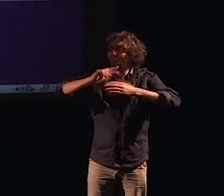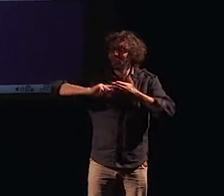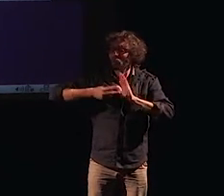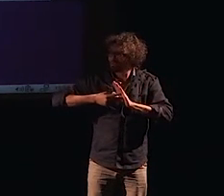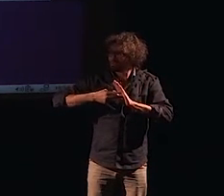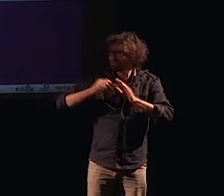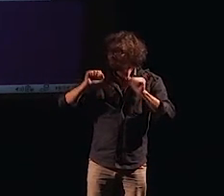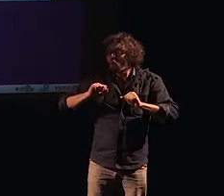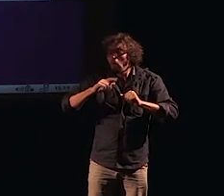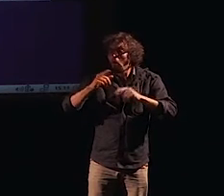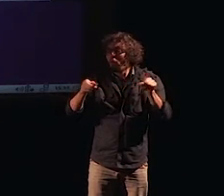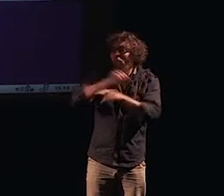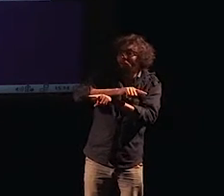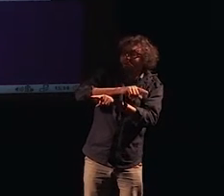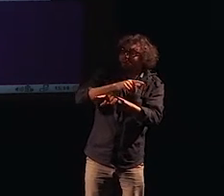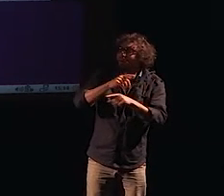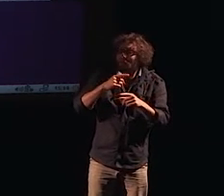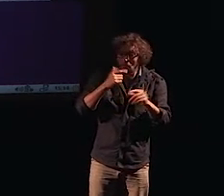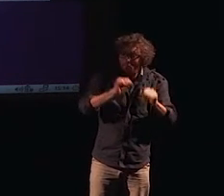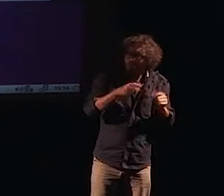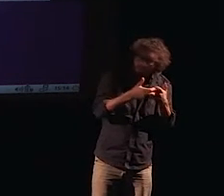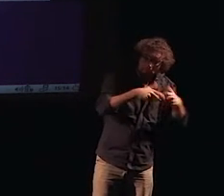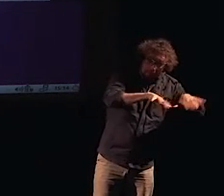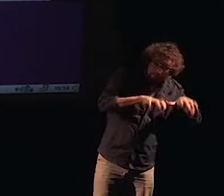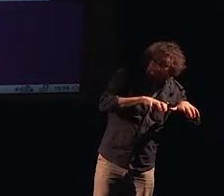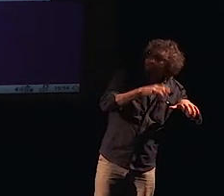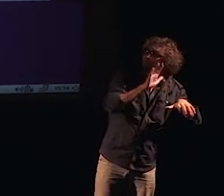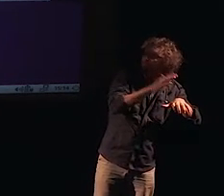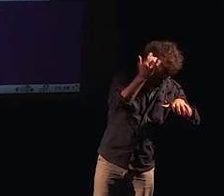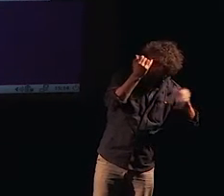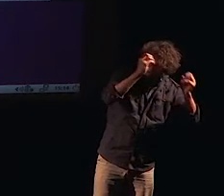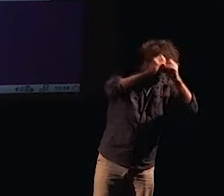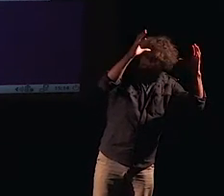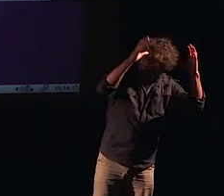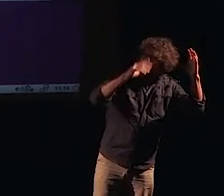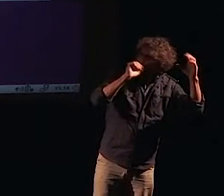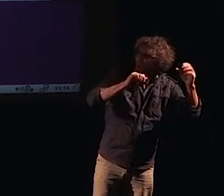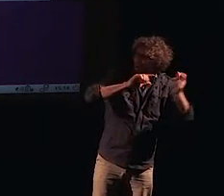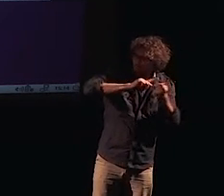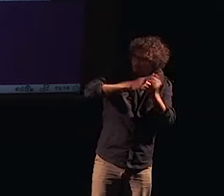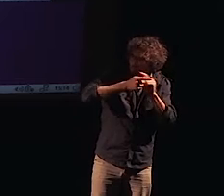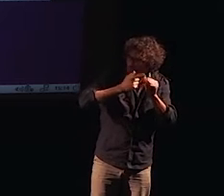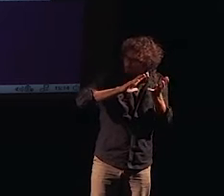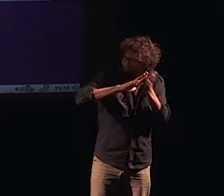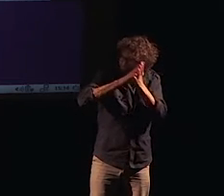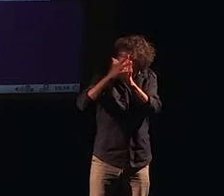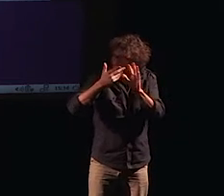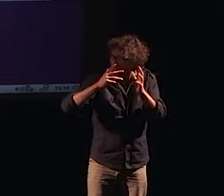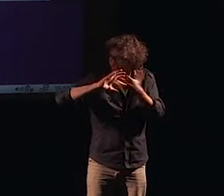de la pensée, ça peut être la sophistication d'une pensée administrative, hein, ça relève de la technologie. Enfin, dans la pensée, vous qu'elle tienne. Et en fait,